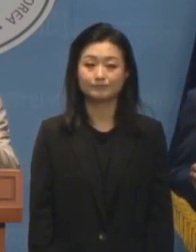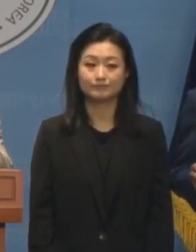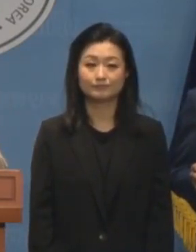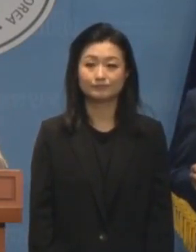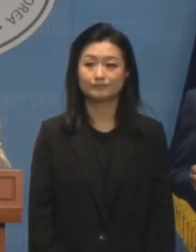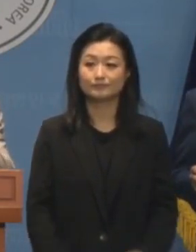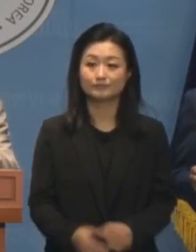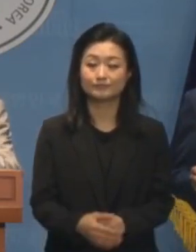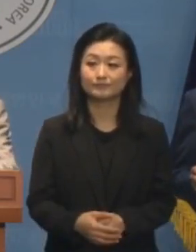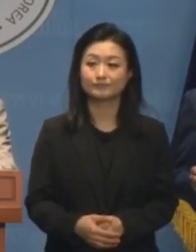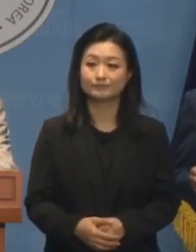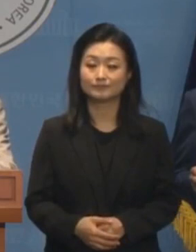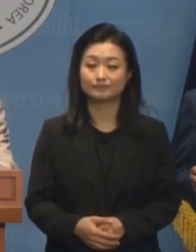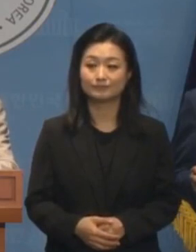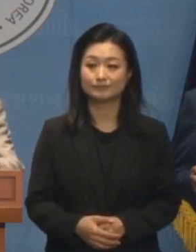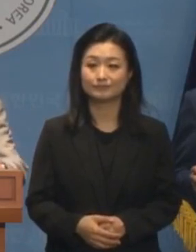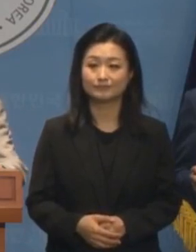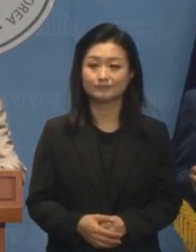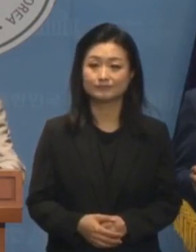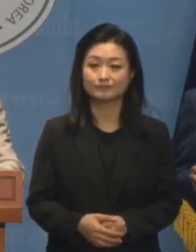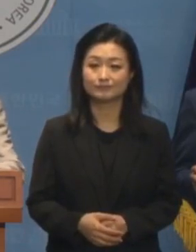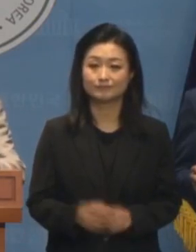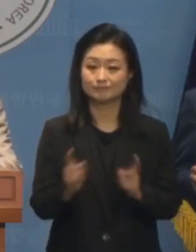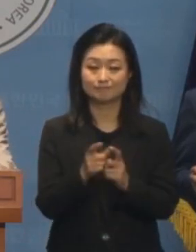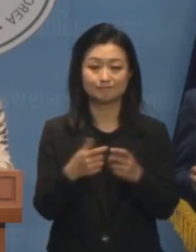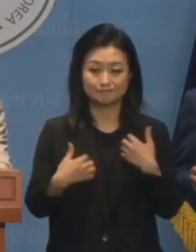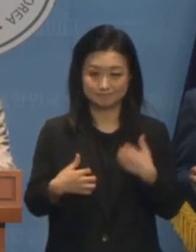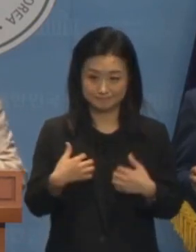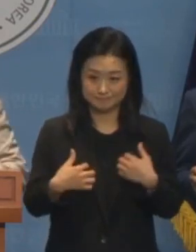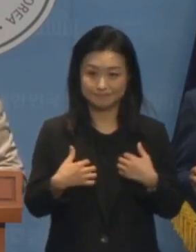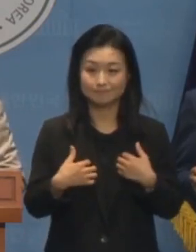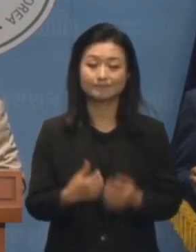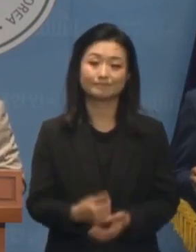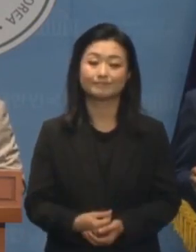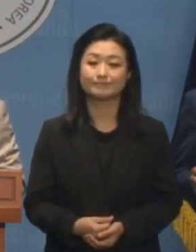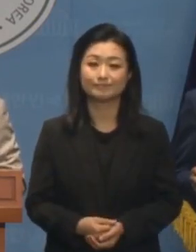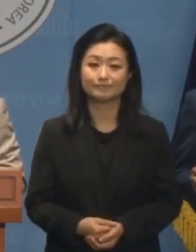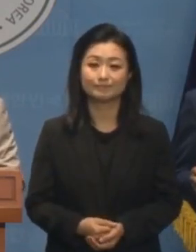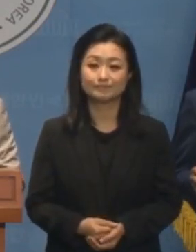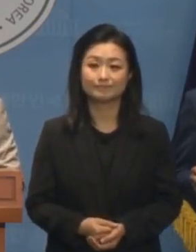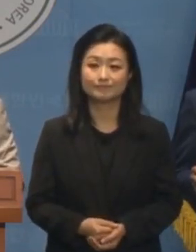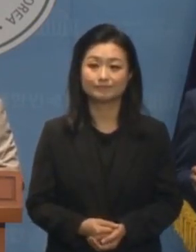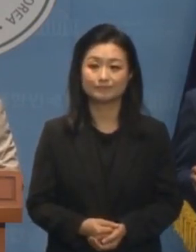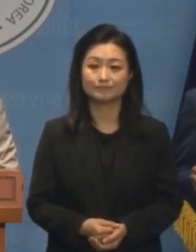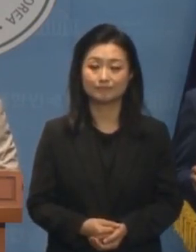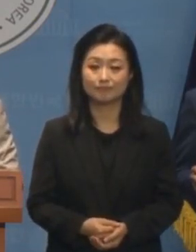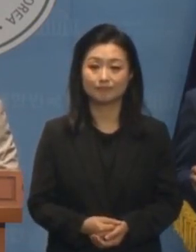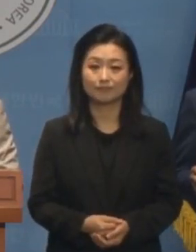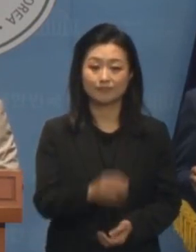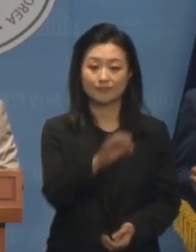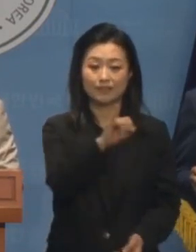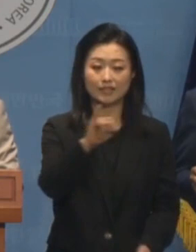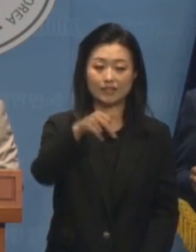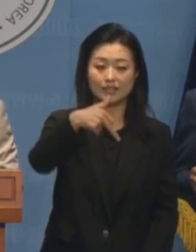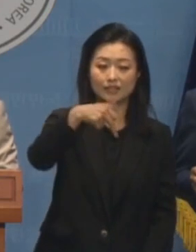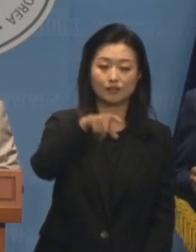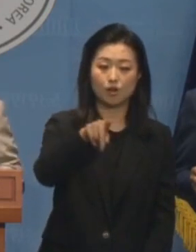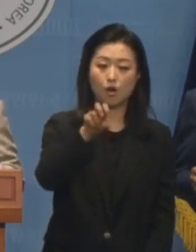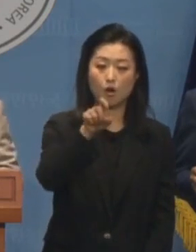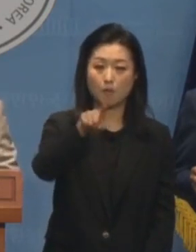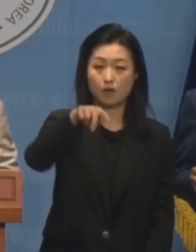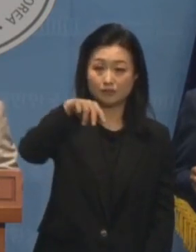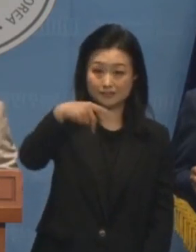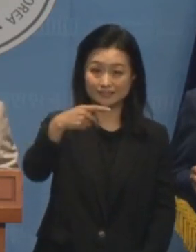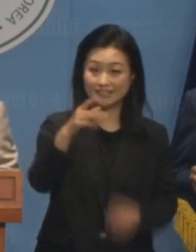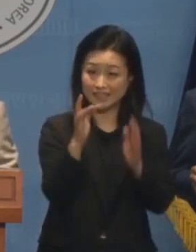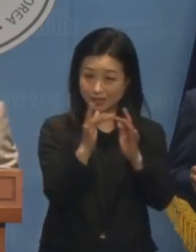네, 더불어민주당 정무위원회 소속 평택시병 국회의원 김현정입니다. 이커머스 시장의 급격한 성장